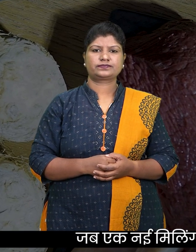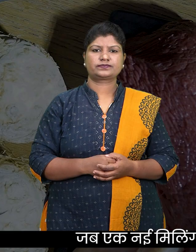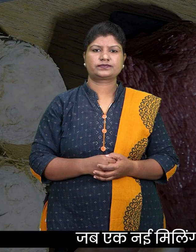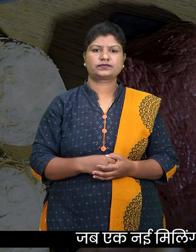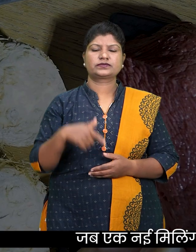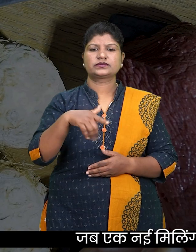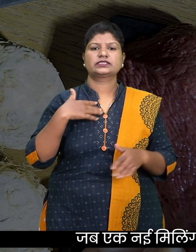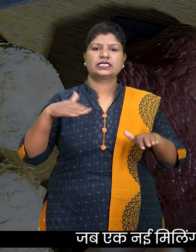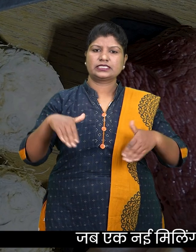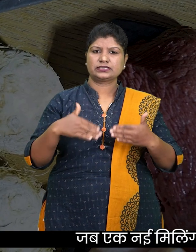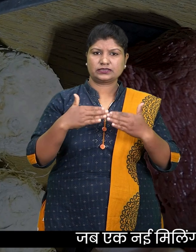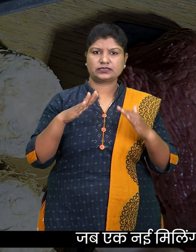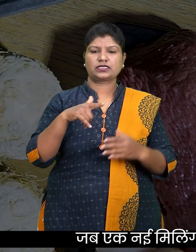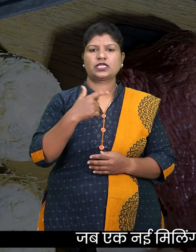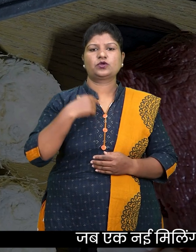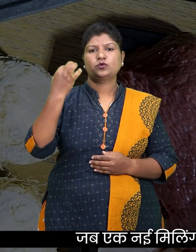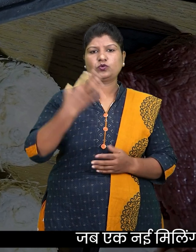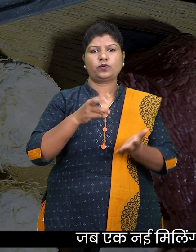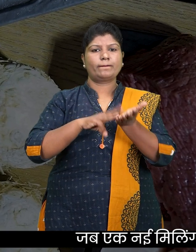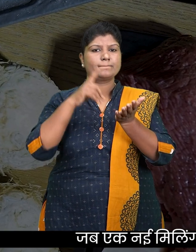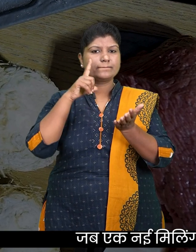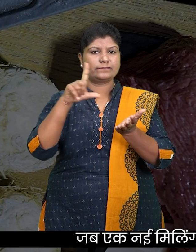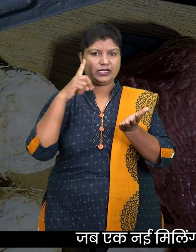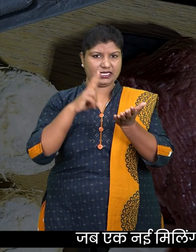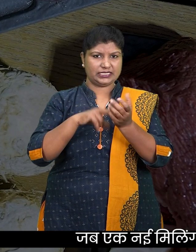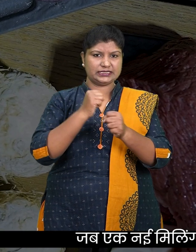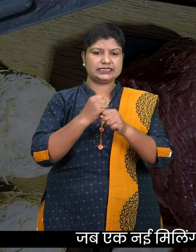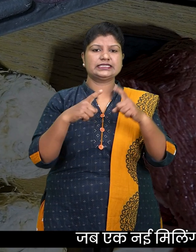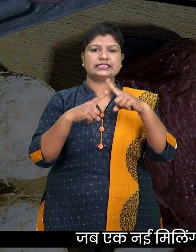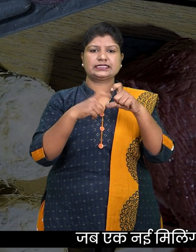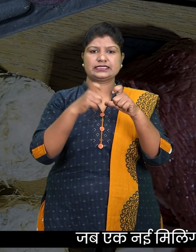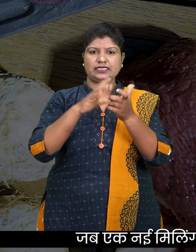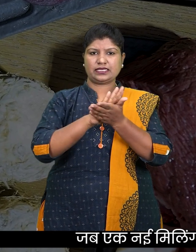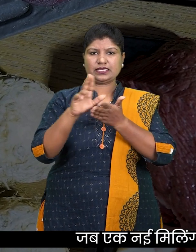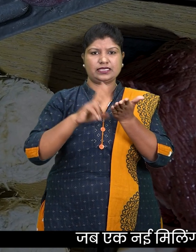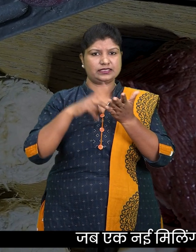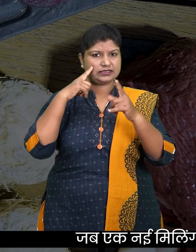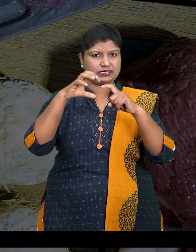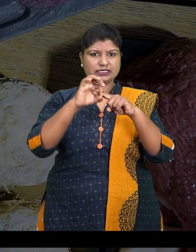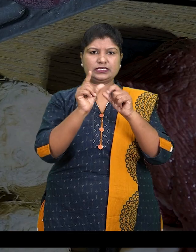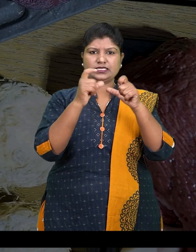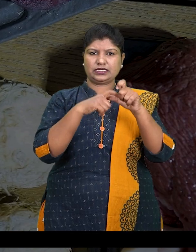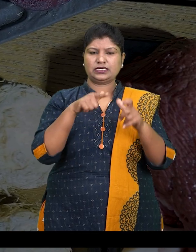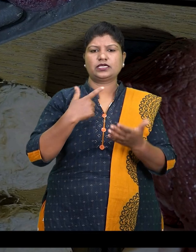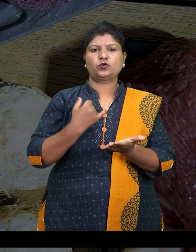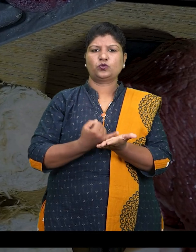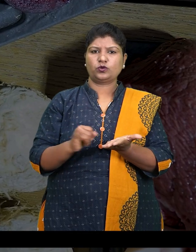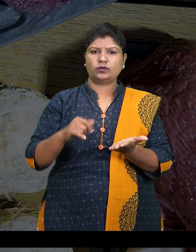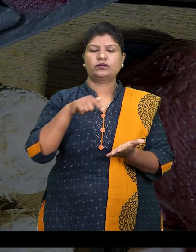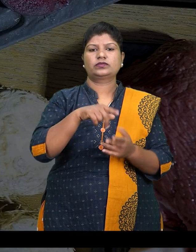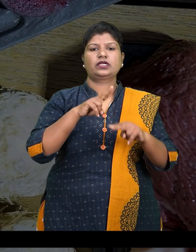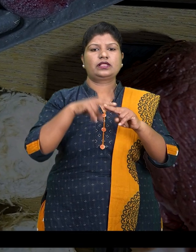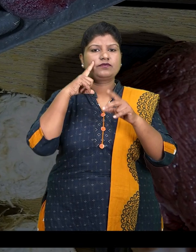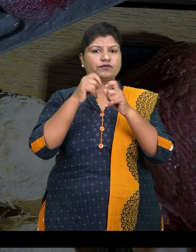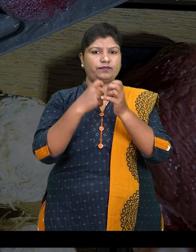जब एक नई मिलिंग तकनीक का परिचय हुआ, जिसने साबुत अनाज के आटे से रेशा